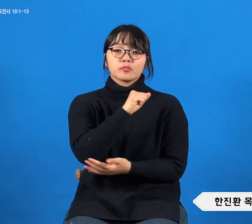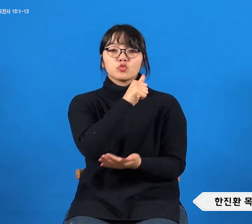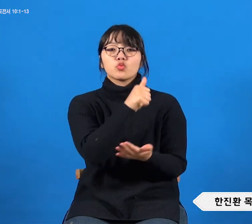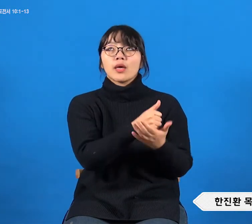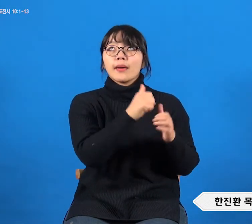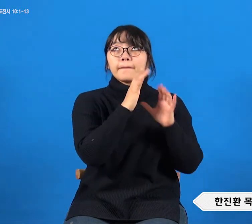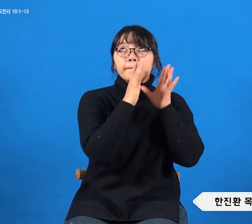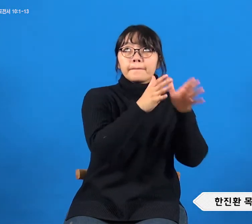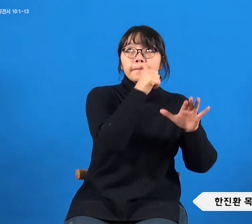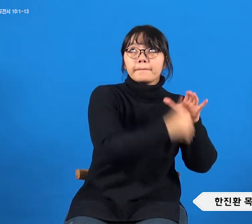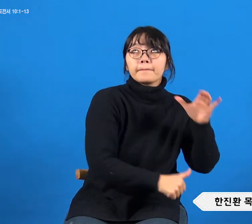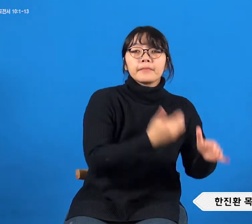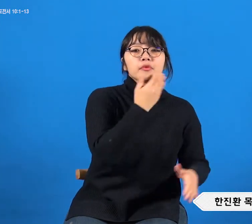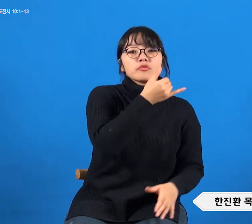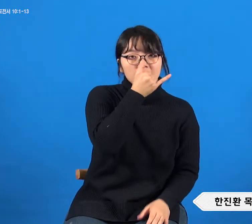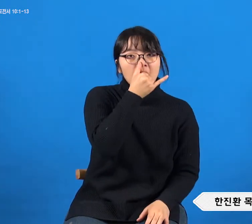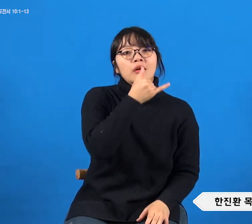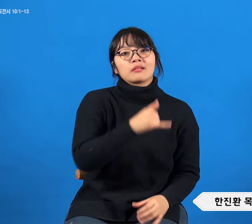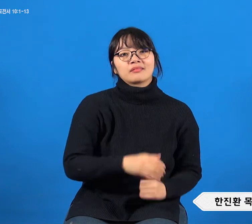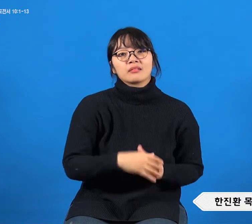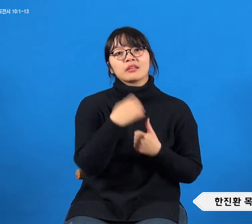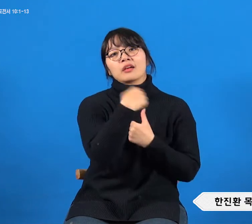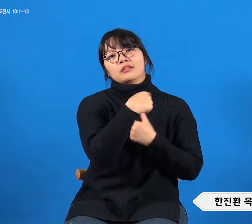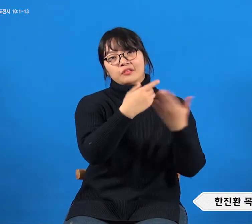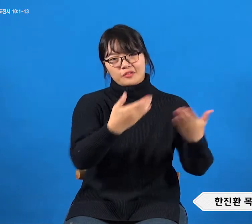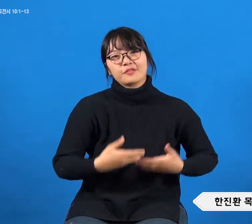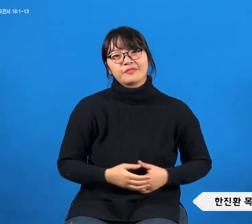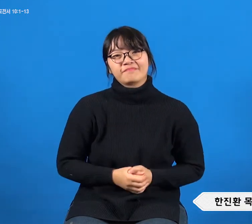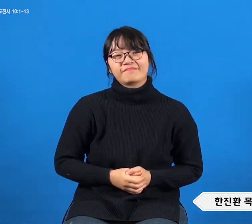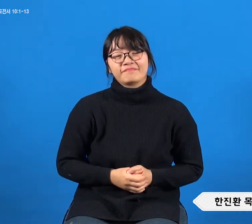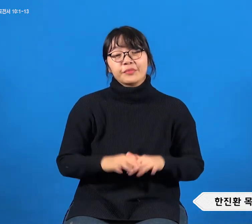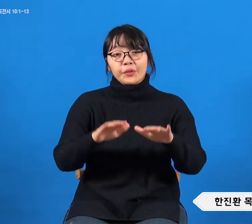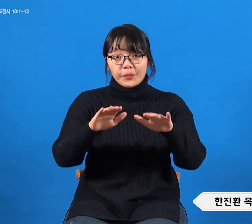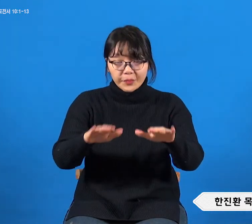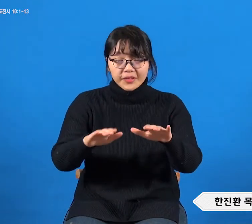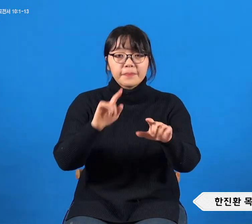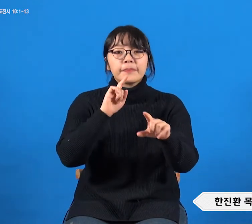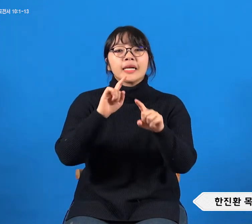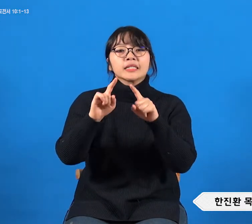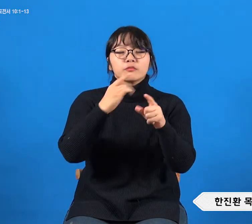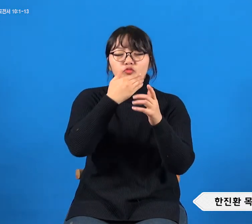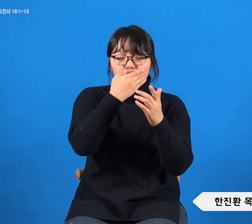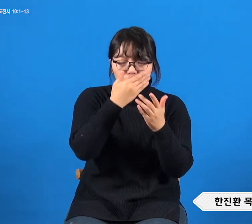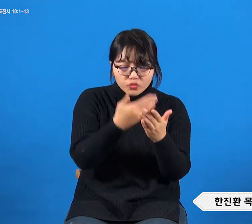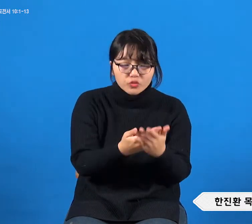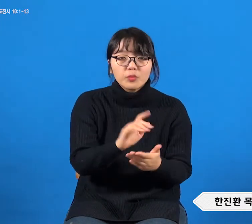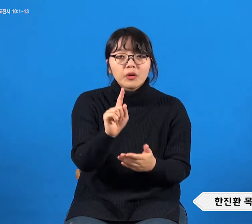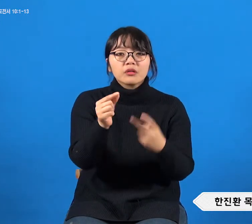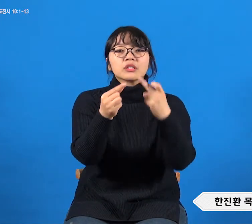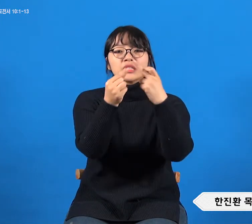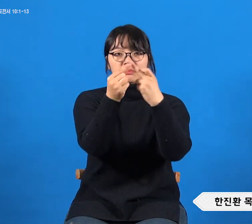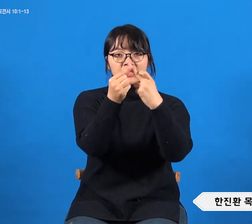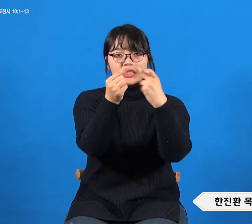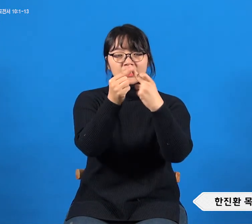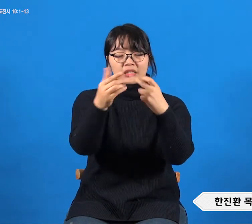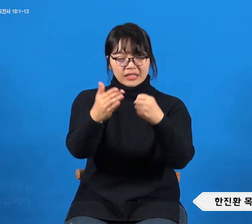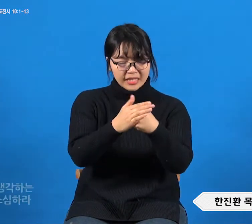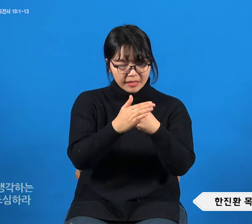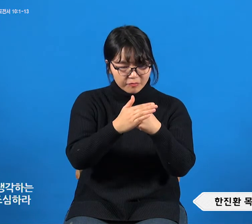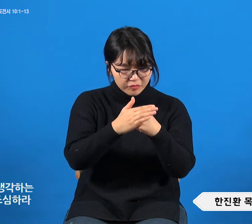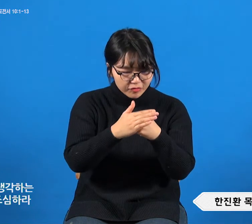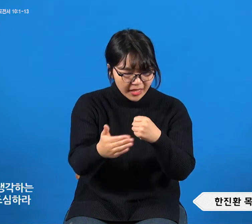길로 갈 수 있다는 말입니다. 그래서 오늘 말씀의 핵심은 12절입니다.